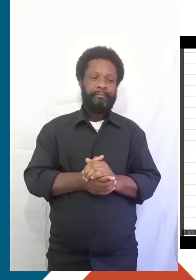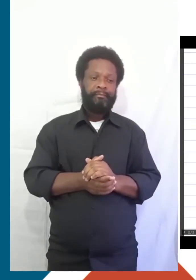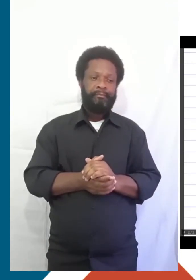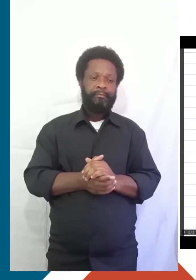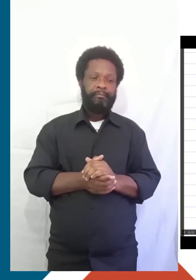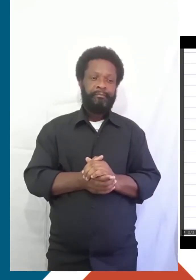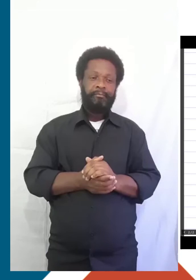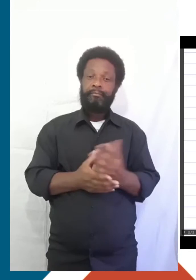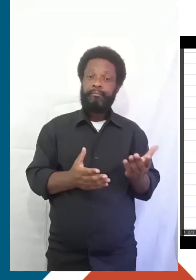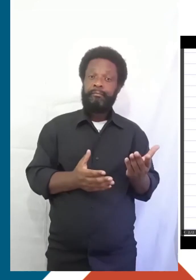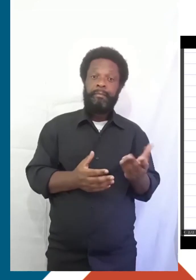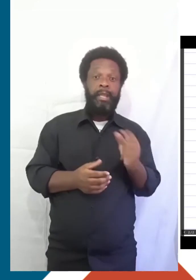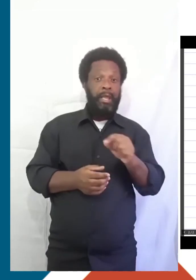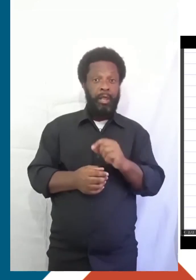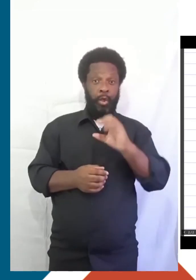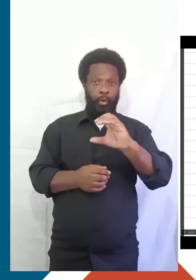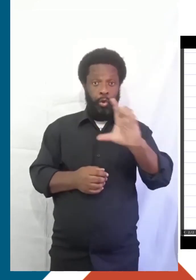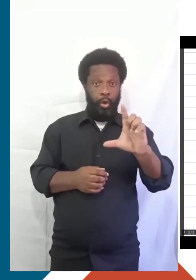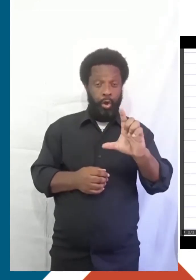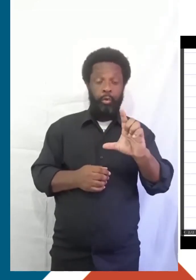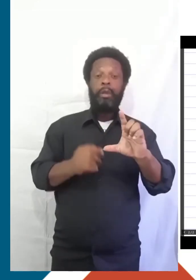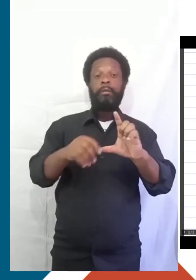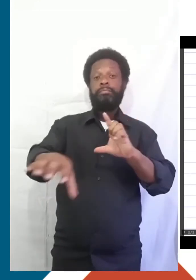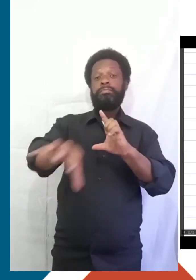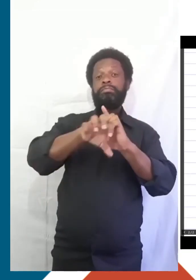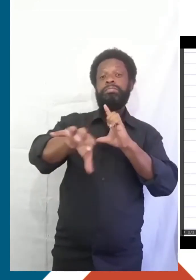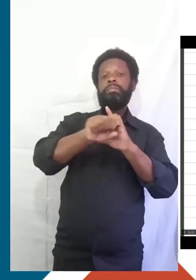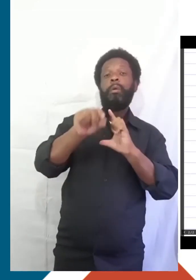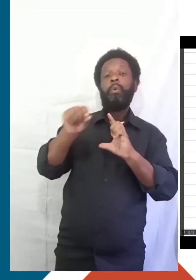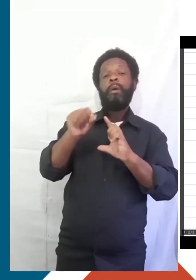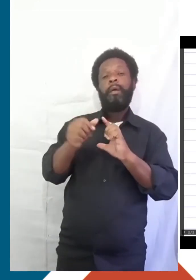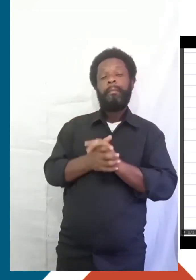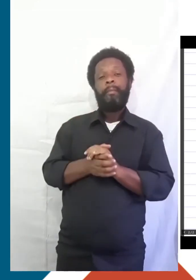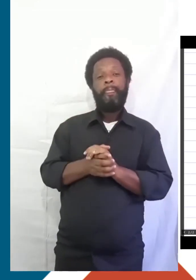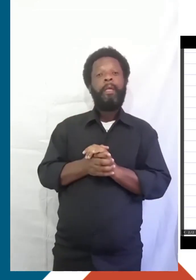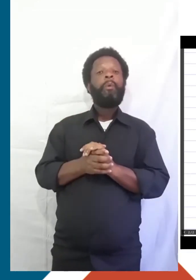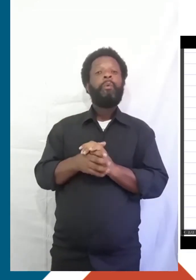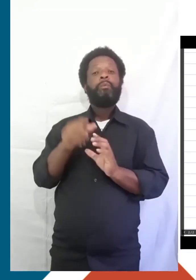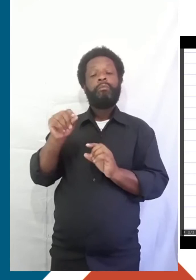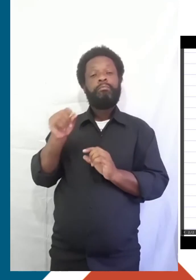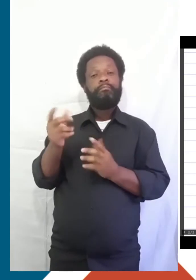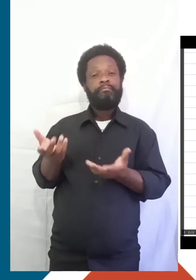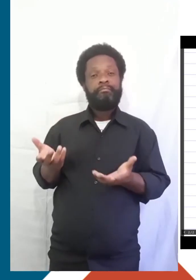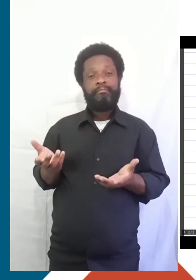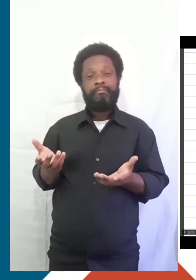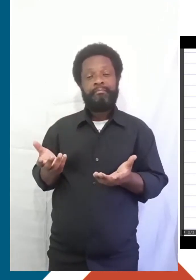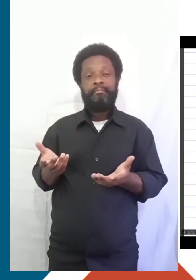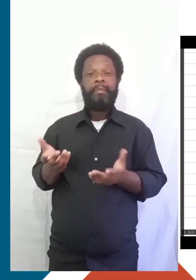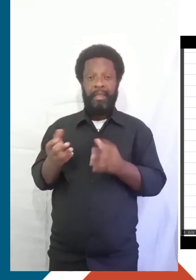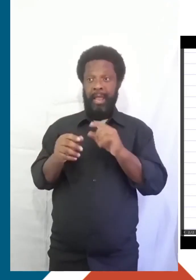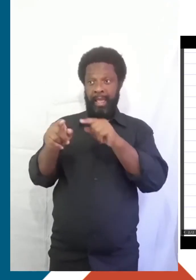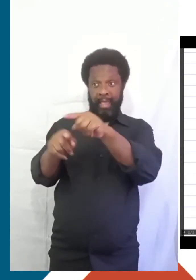hidrogênio, hidrogênio. E no caso do cloro, ele vai atrair para si os polos o